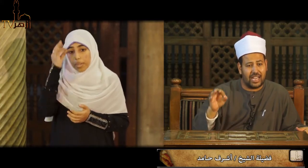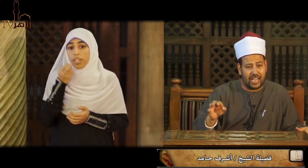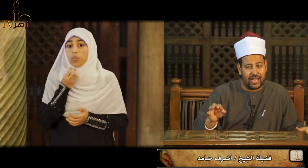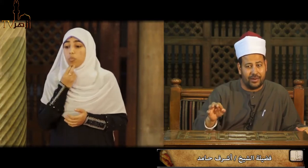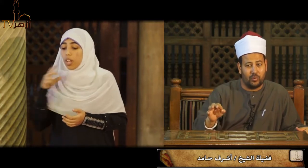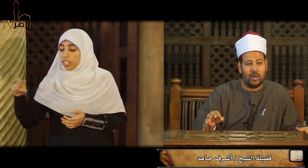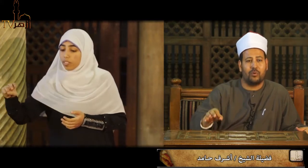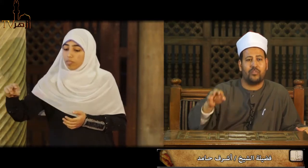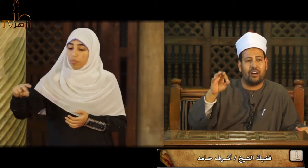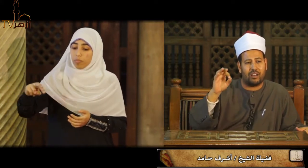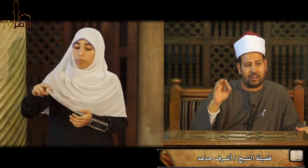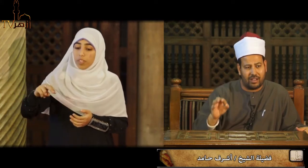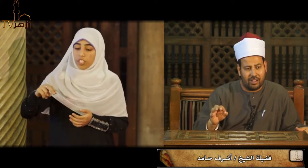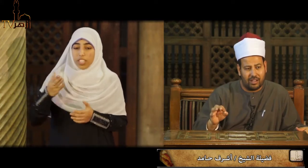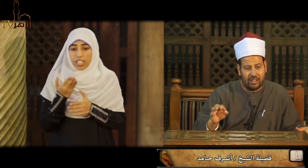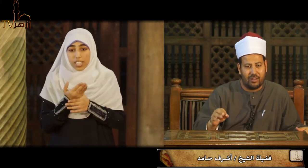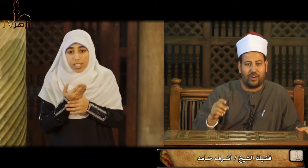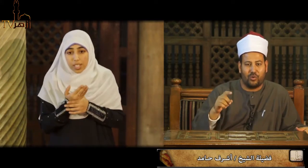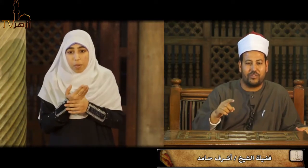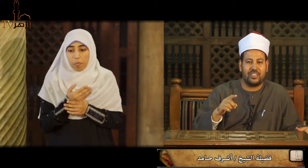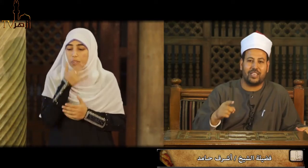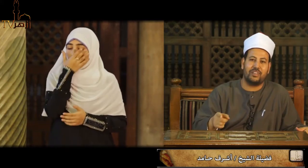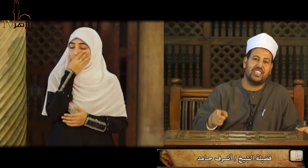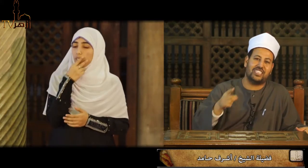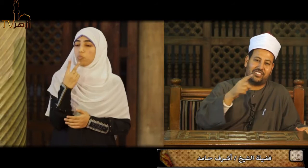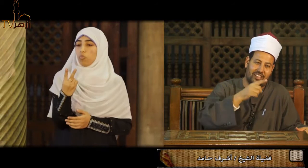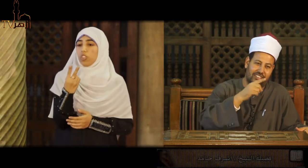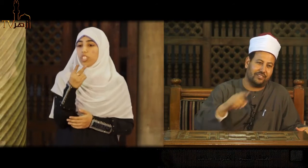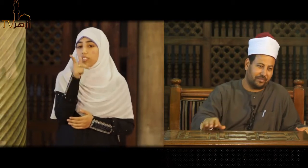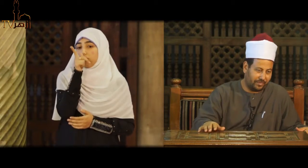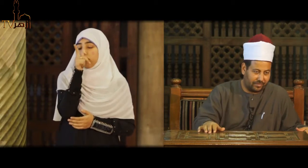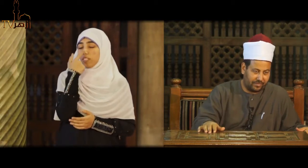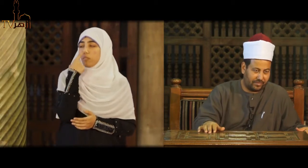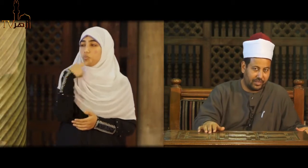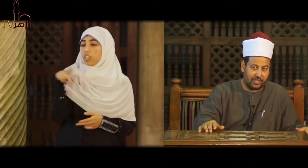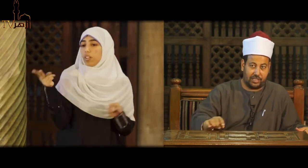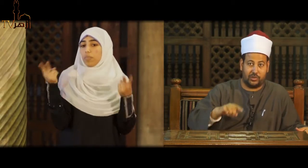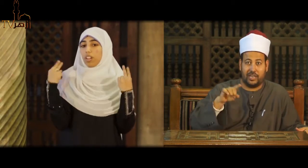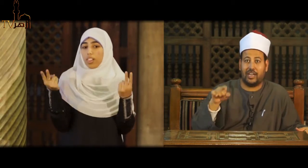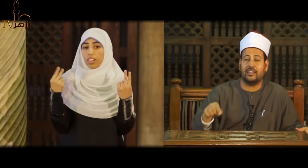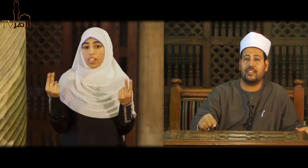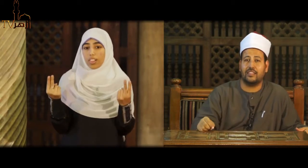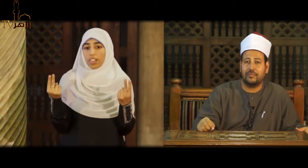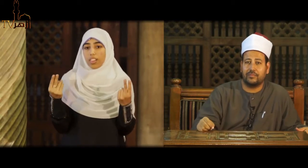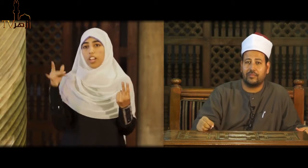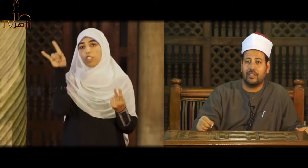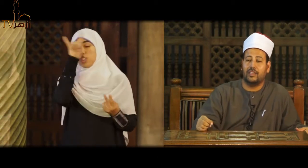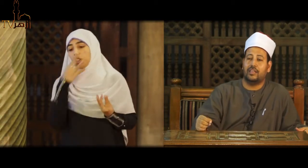رياء ومفاخرة فهو في سبيل الشيطان. نرجع إلى